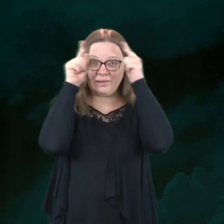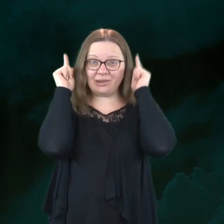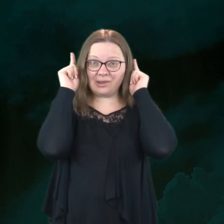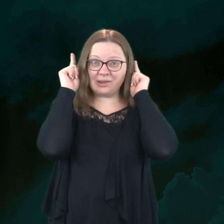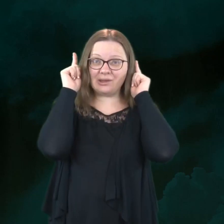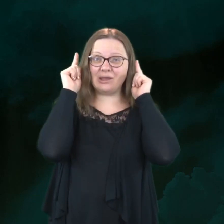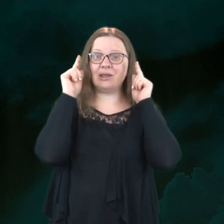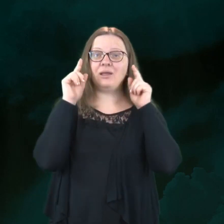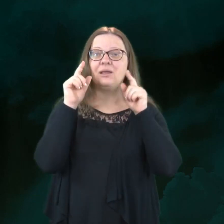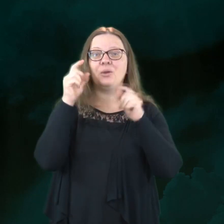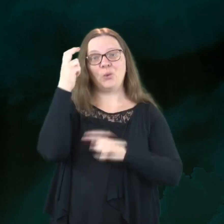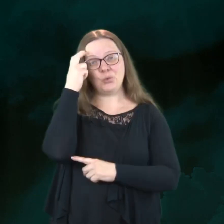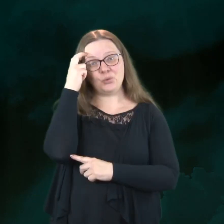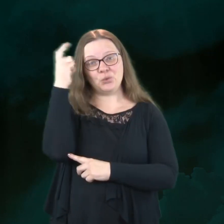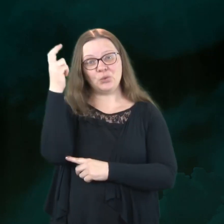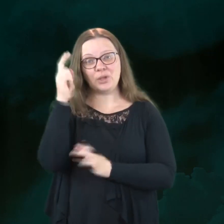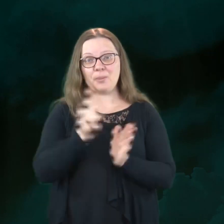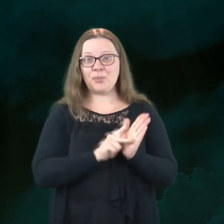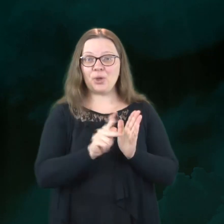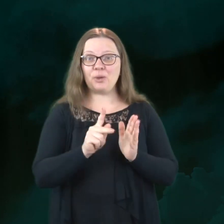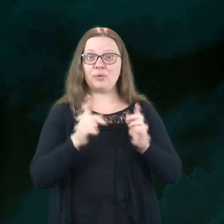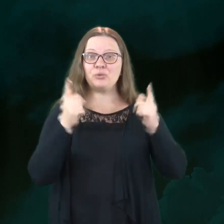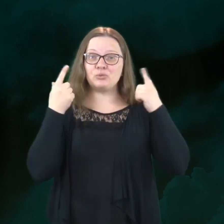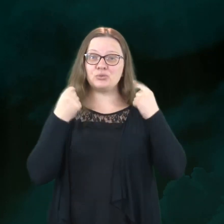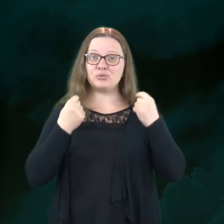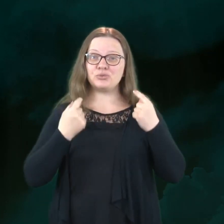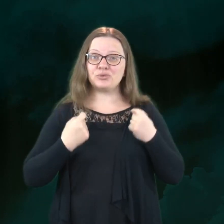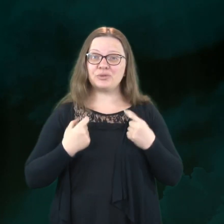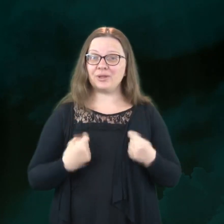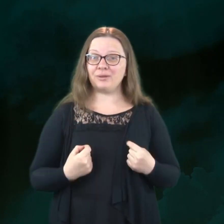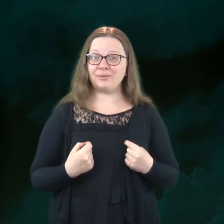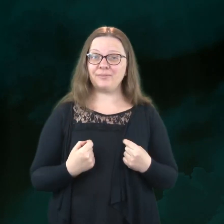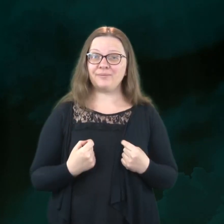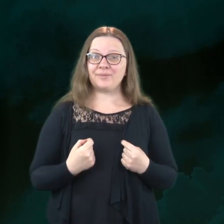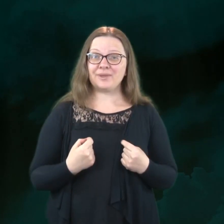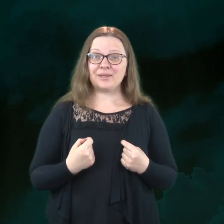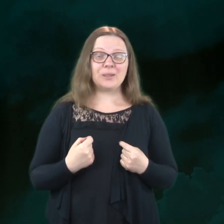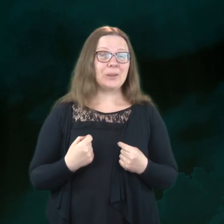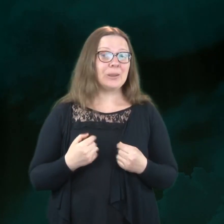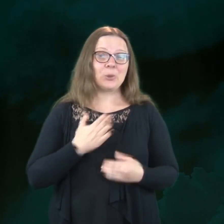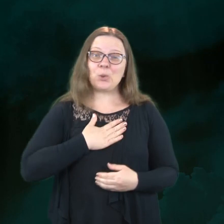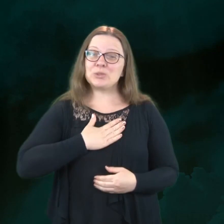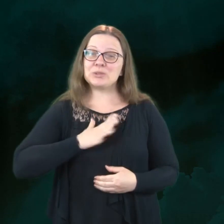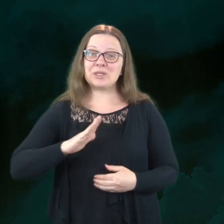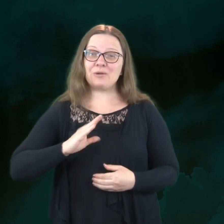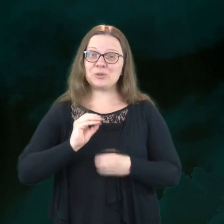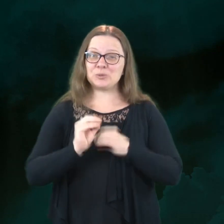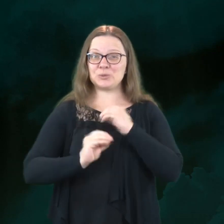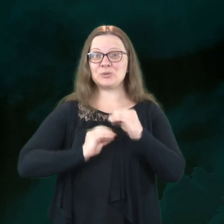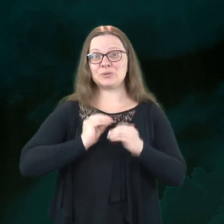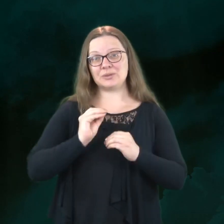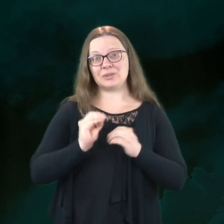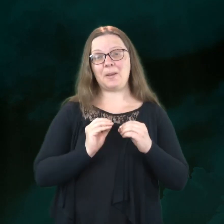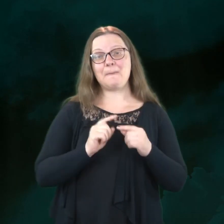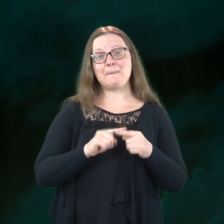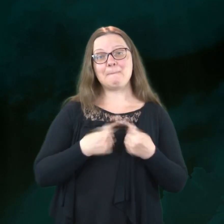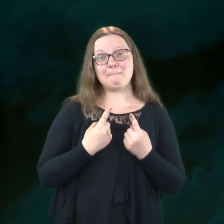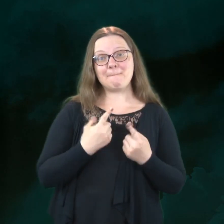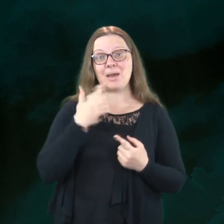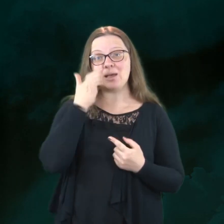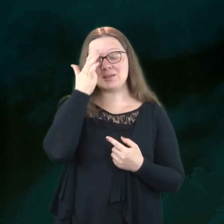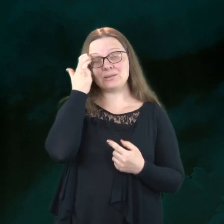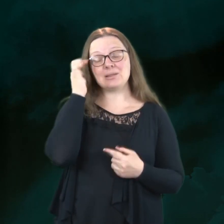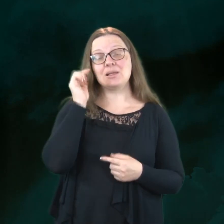com alguns dentre os judeus, eles eram mais afoitos a levar os irmãos a aprenderem grego, né?